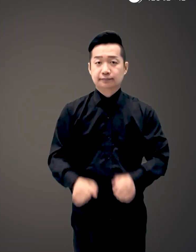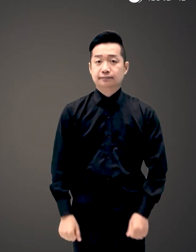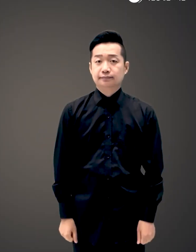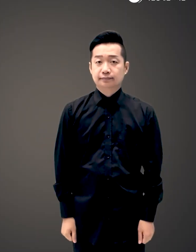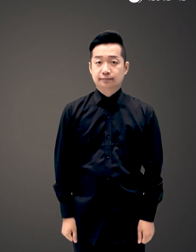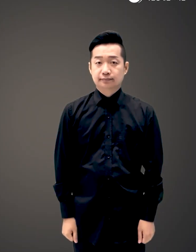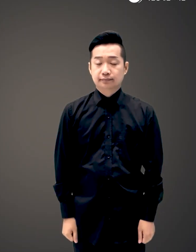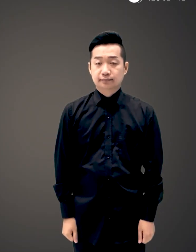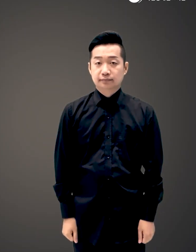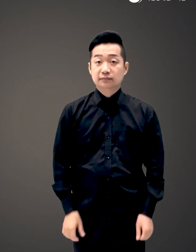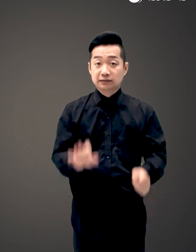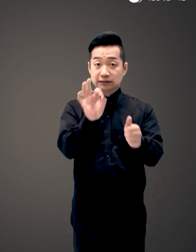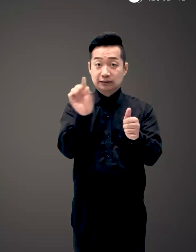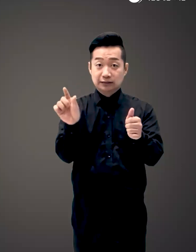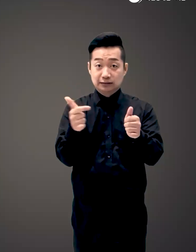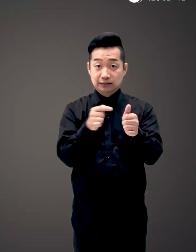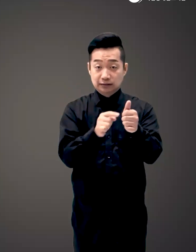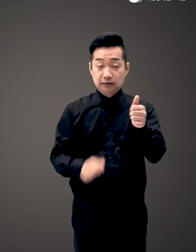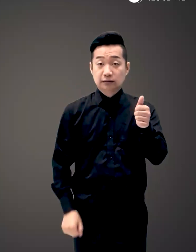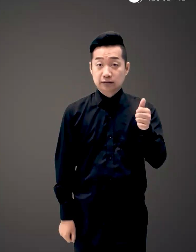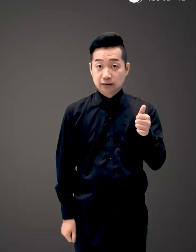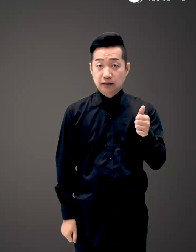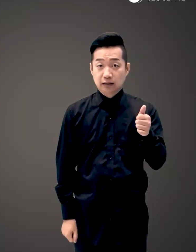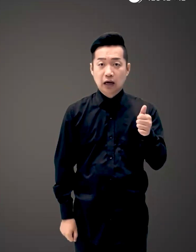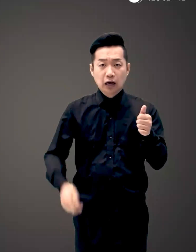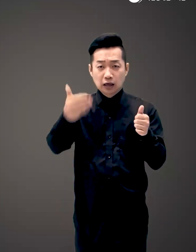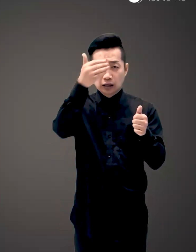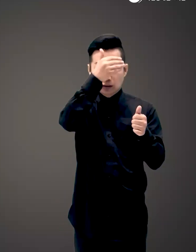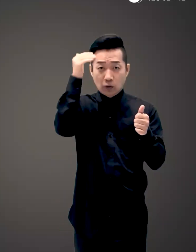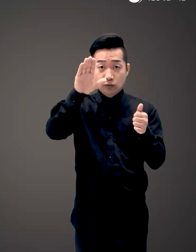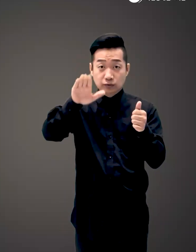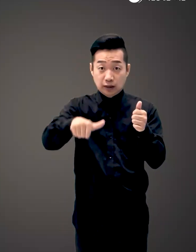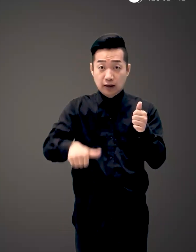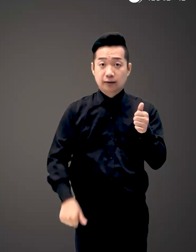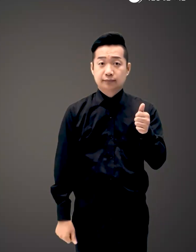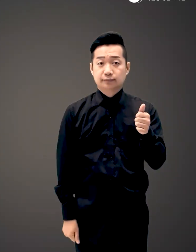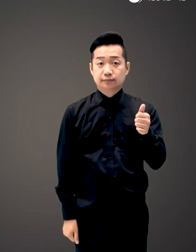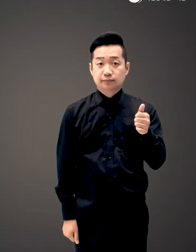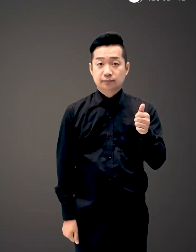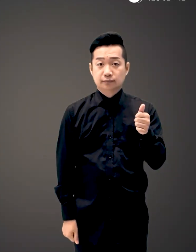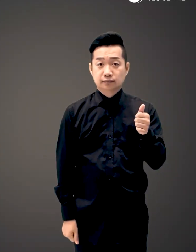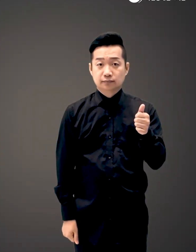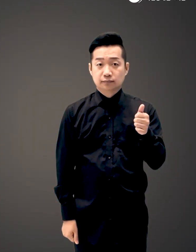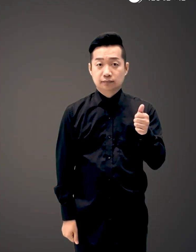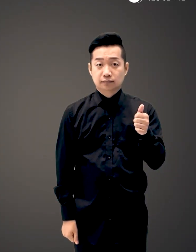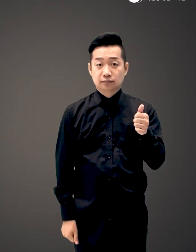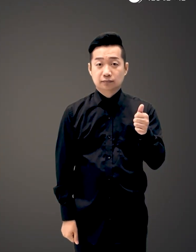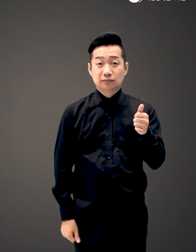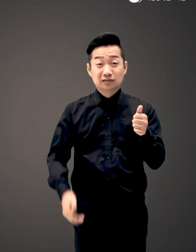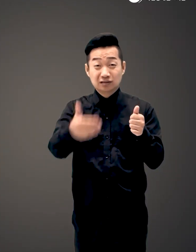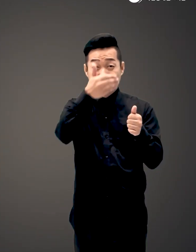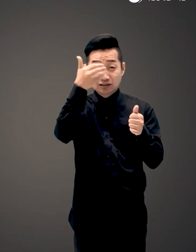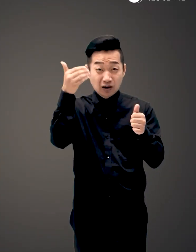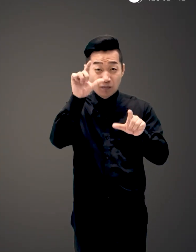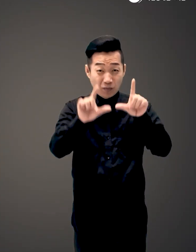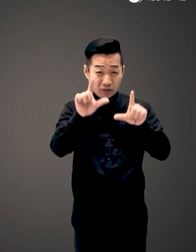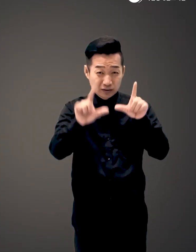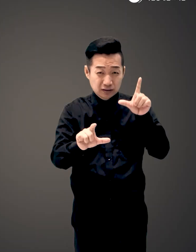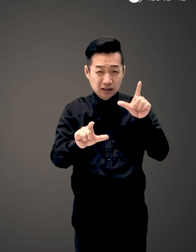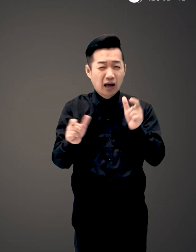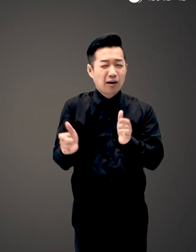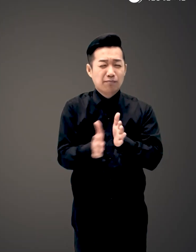것입니다. 안중근 내 청춘은 그러니까 그분의 청춘은 사실